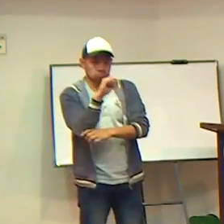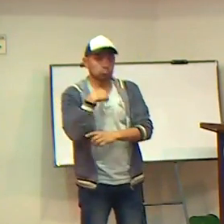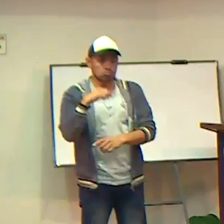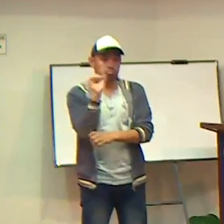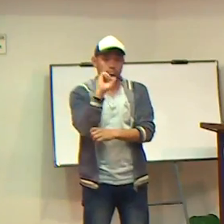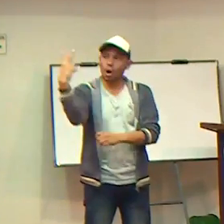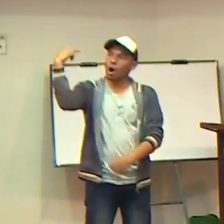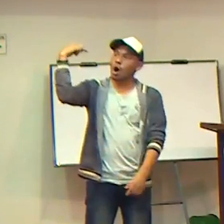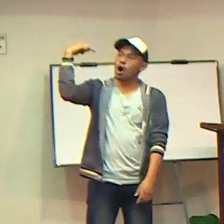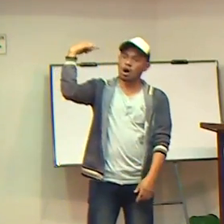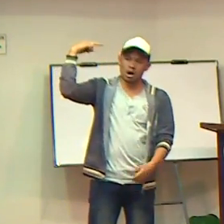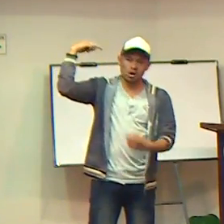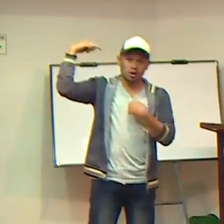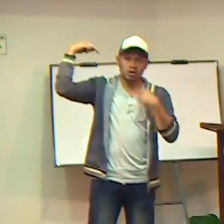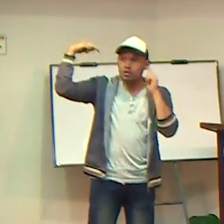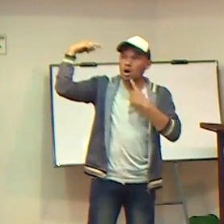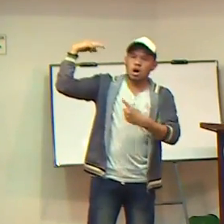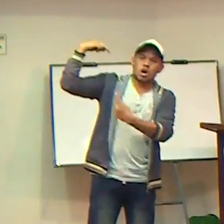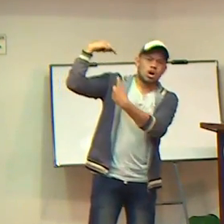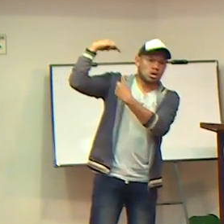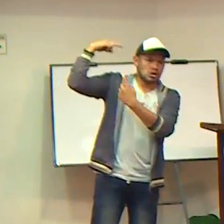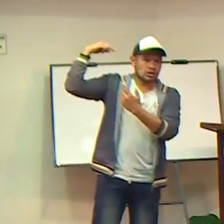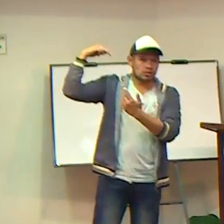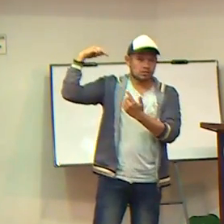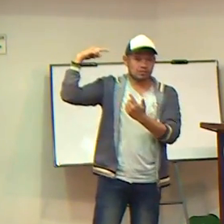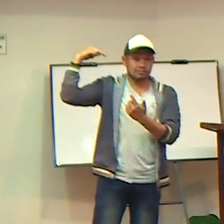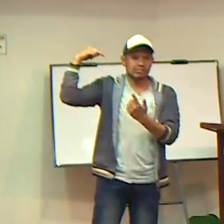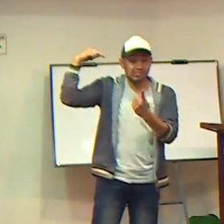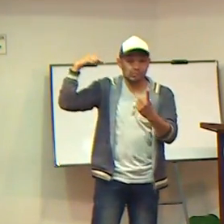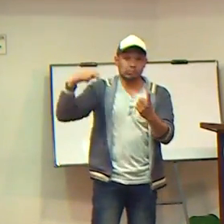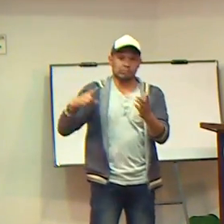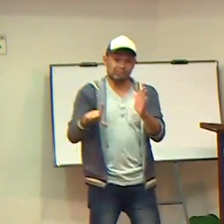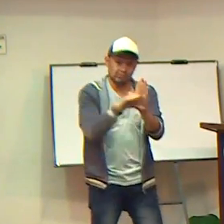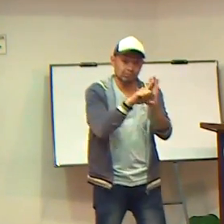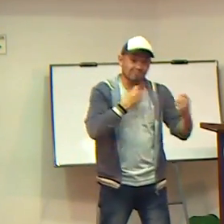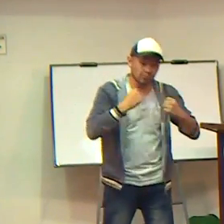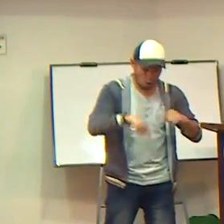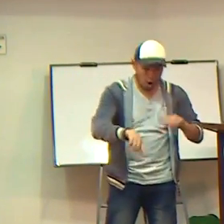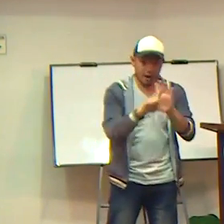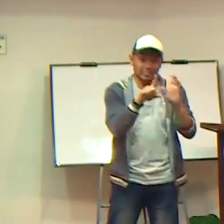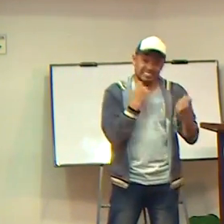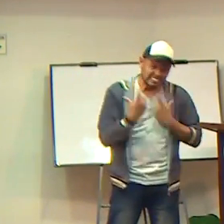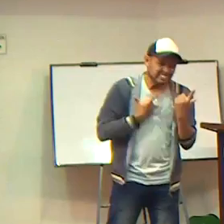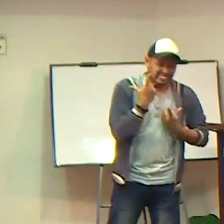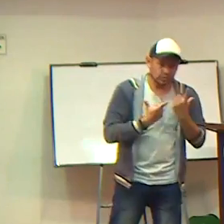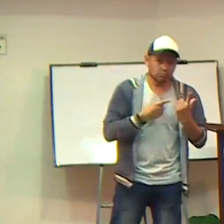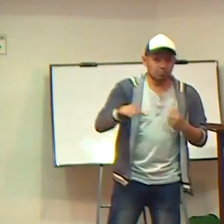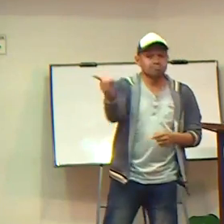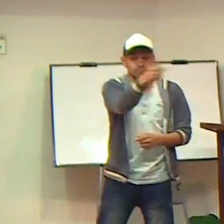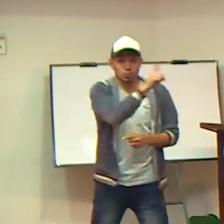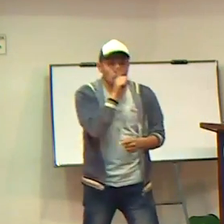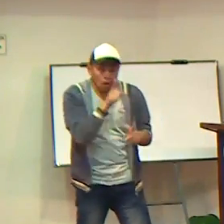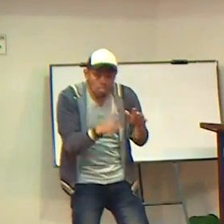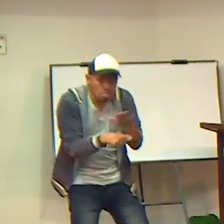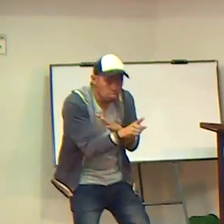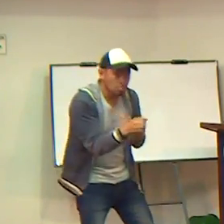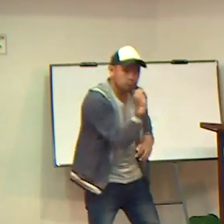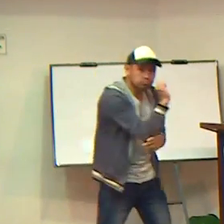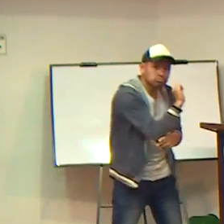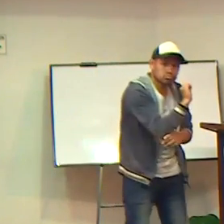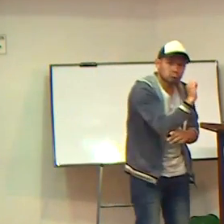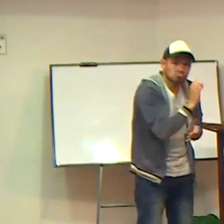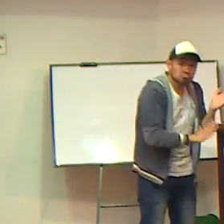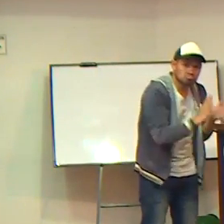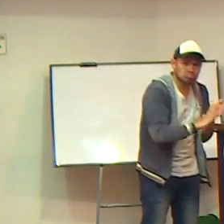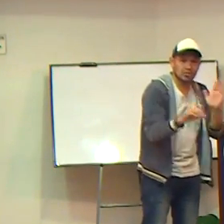digamos, el tema de la educación, sino también tener la prioridad o el derecho al pase, pero siempre nos decían no, entonces es una lucha constante que